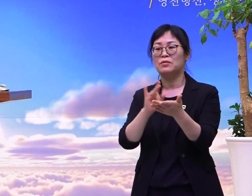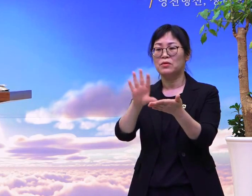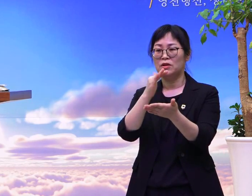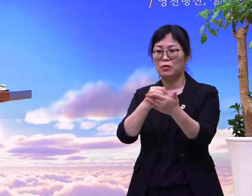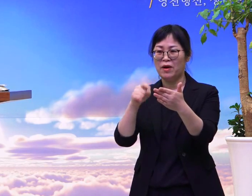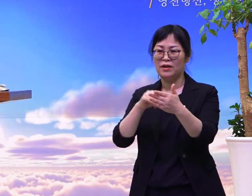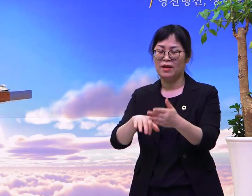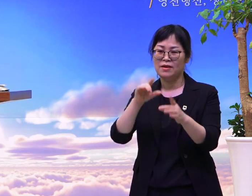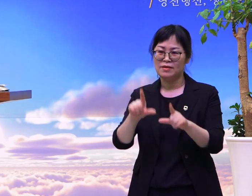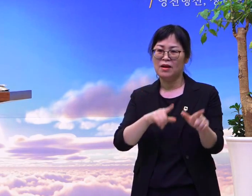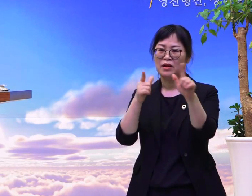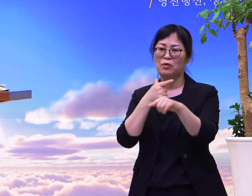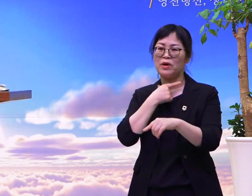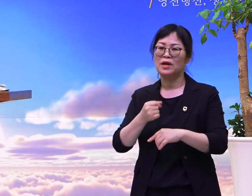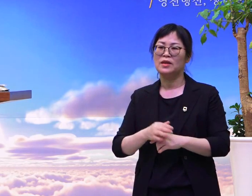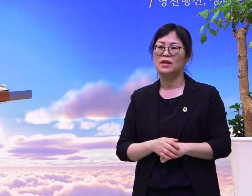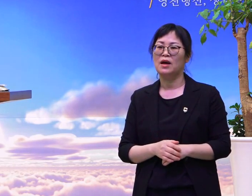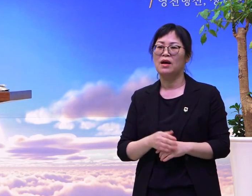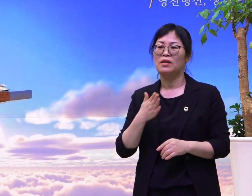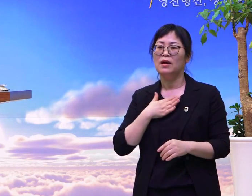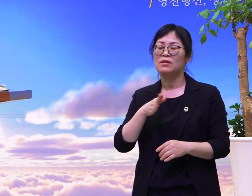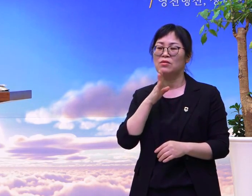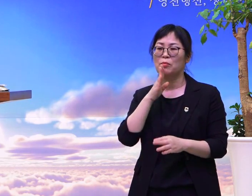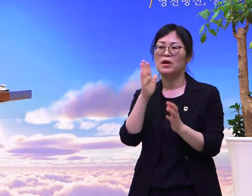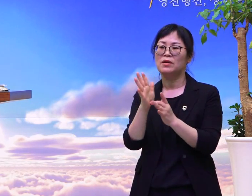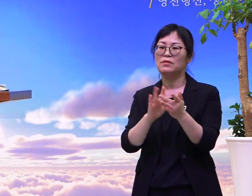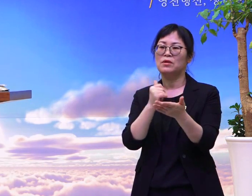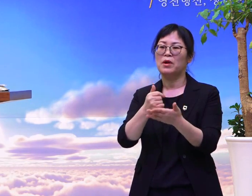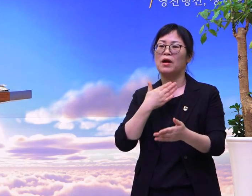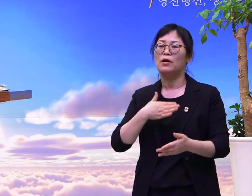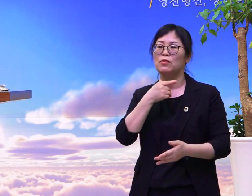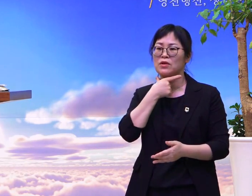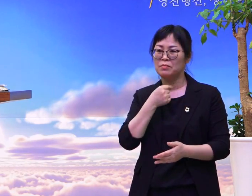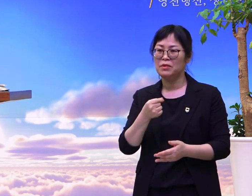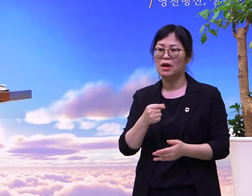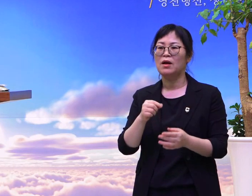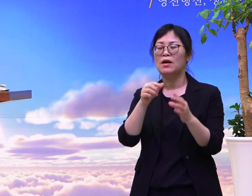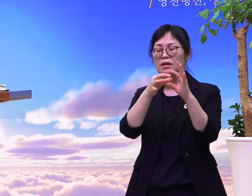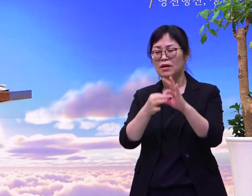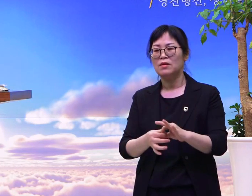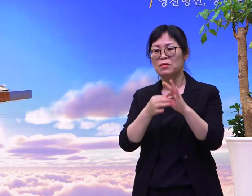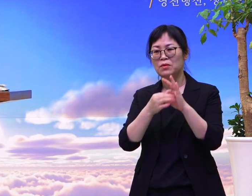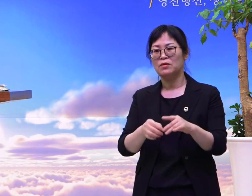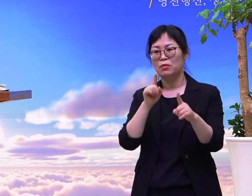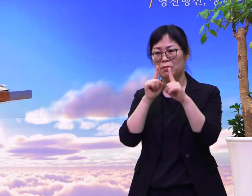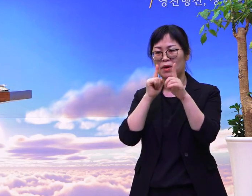예수님을 정말로 알고 싶다. 그런 이야기를 계속해서 그는 편지 속에서 이야기했습니다.